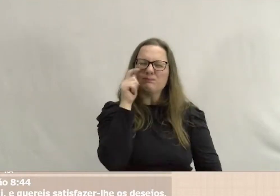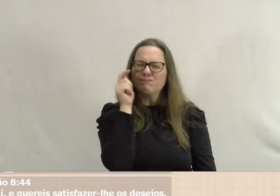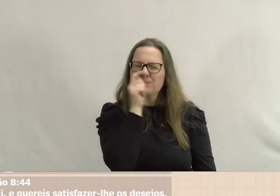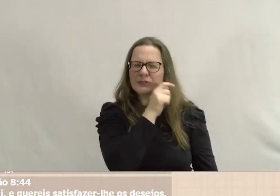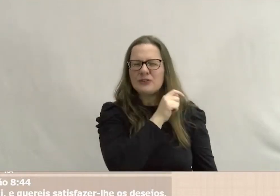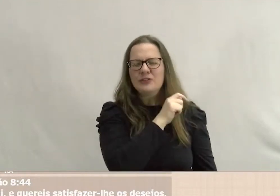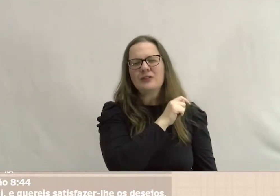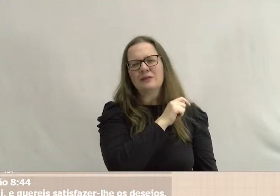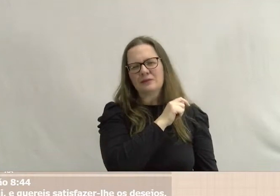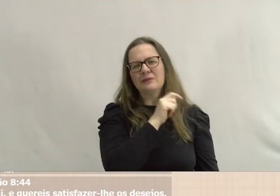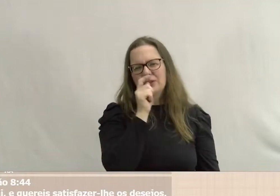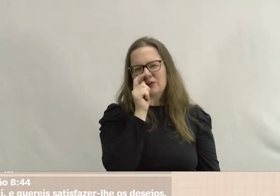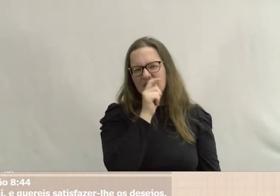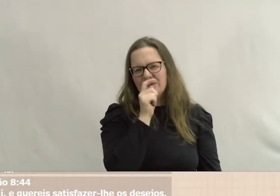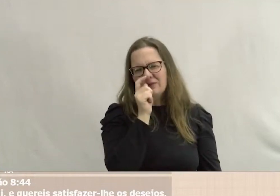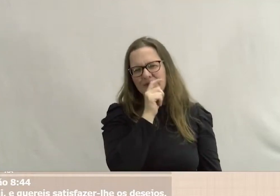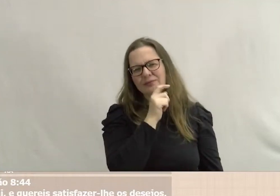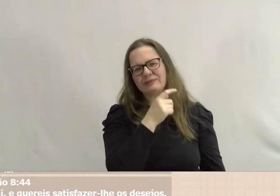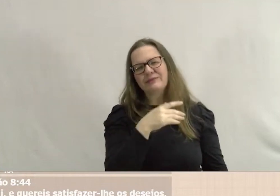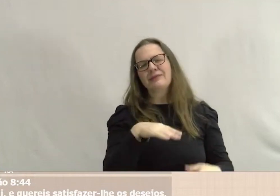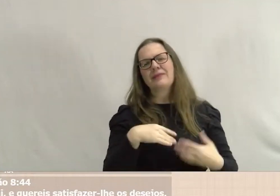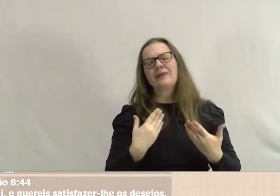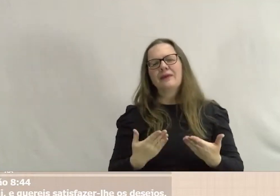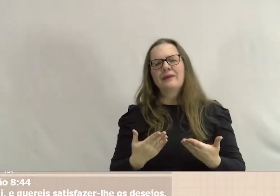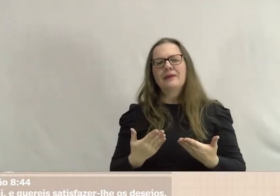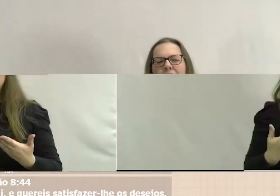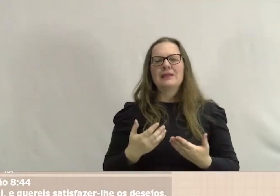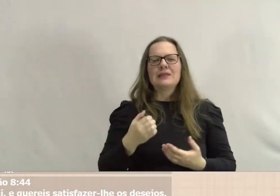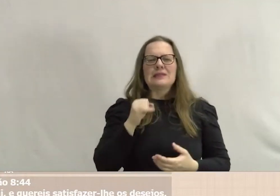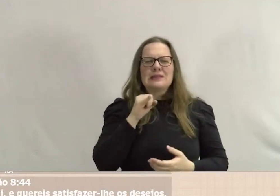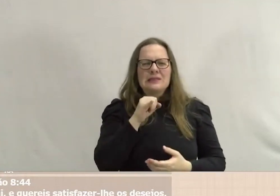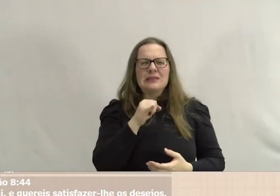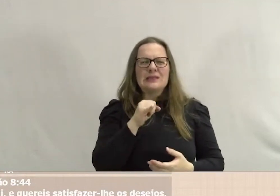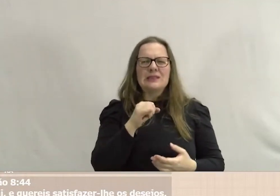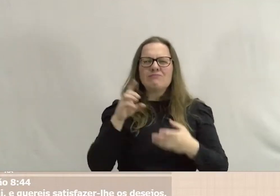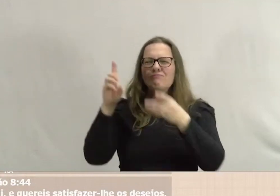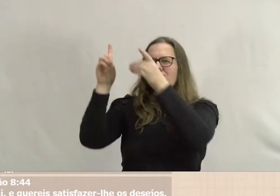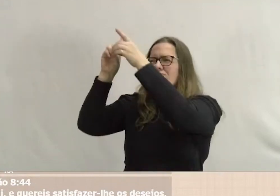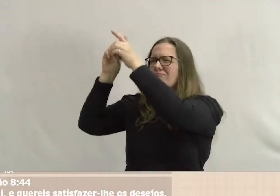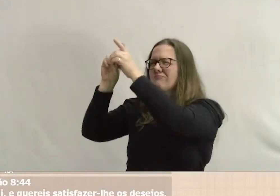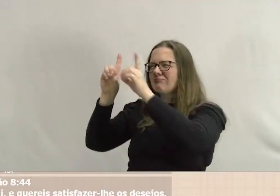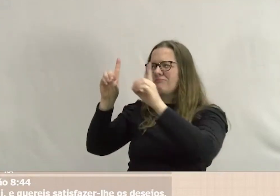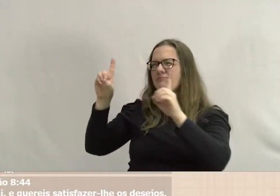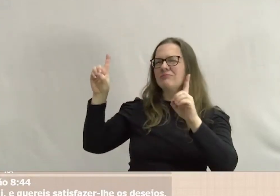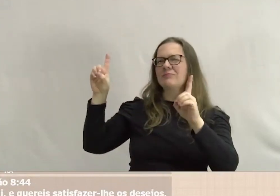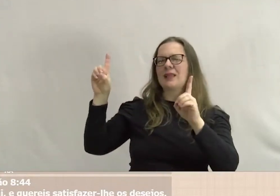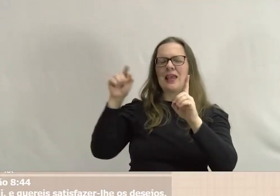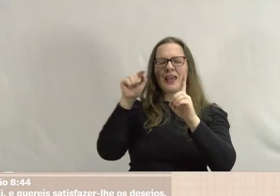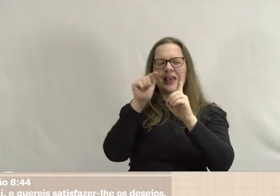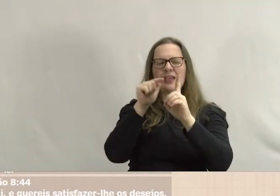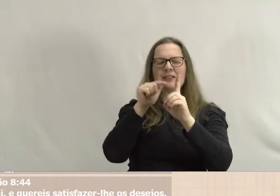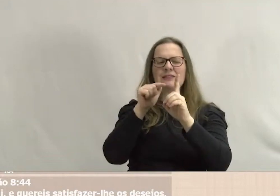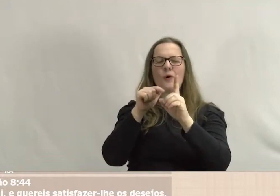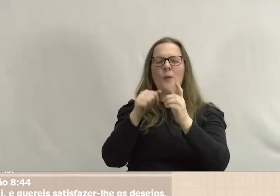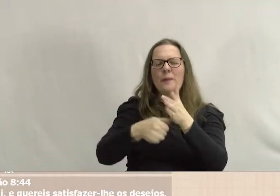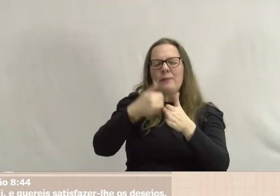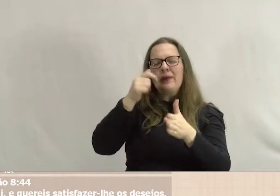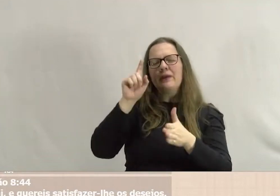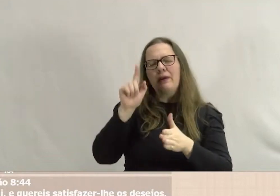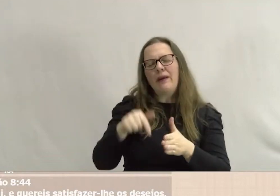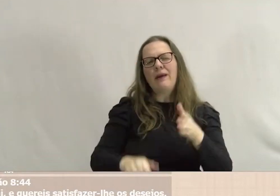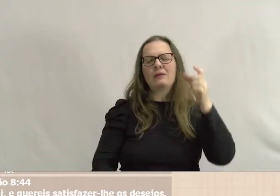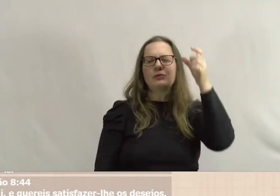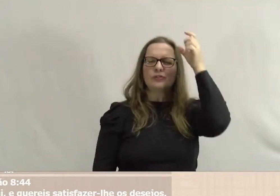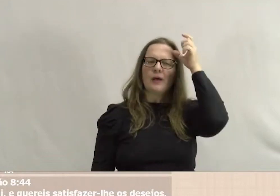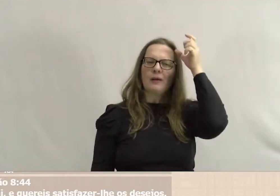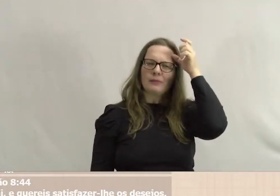Se ele foi o primeiro a se desconectar da verdade, foi o primeiro a se rebelar contra Deus, contra a autoridade